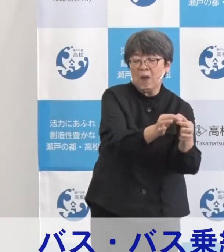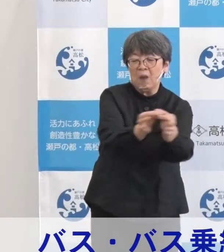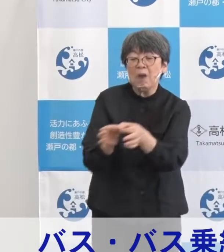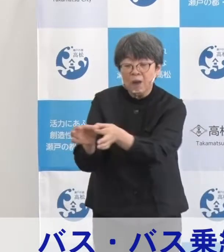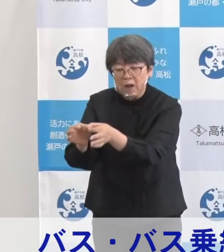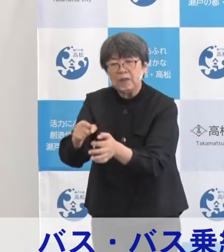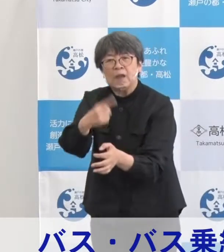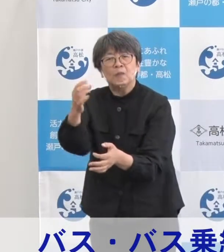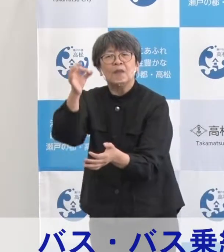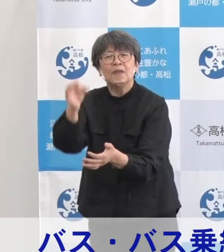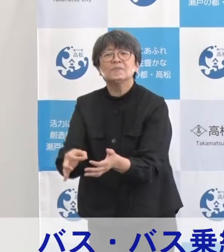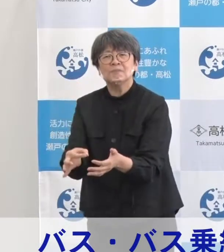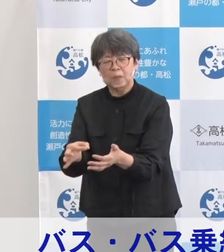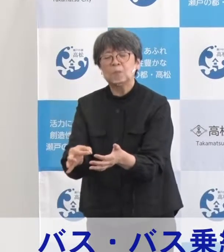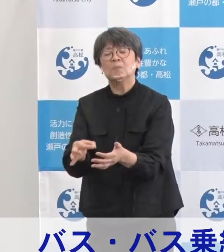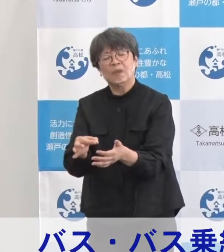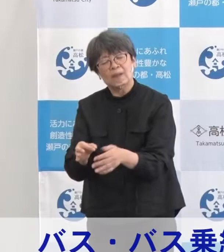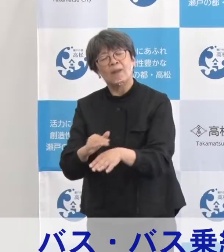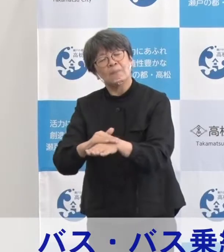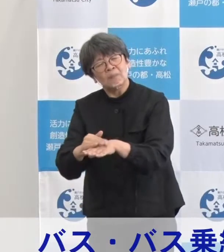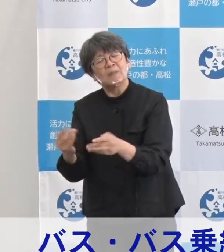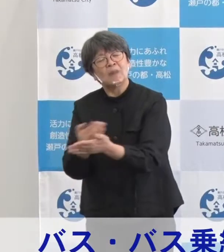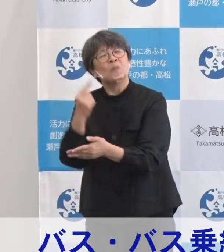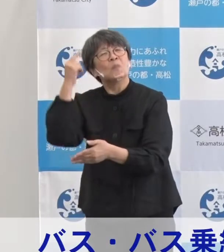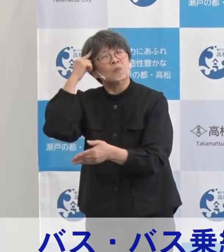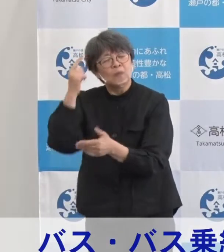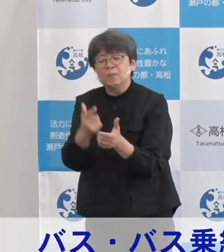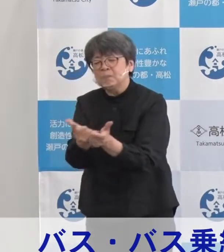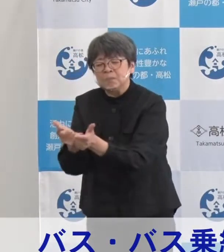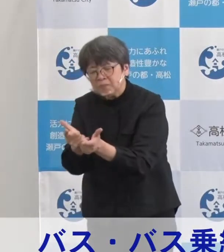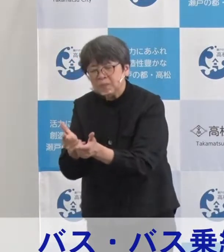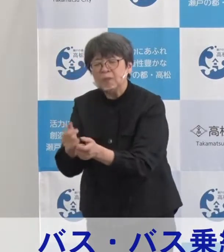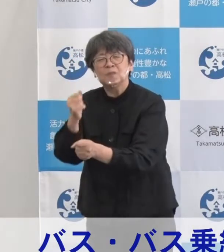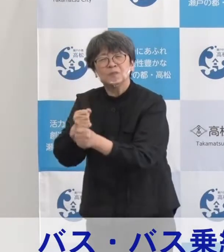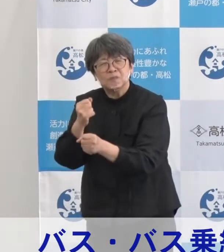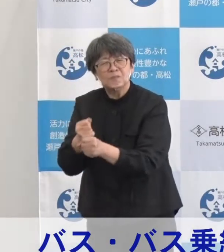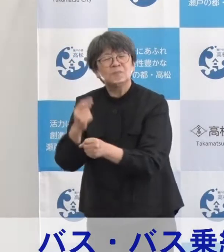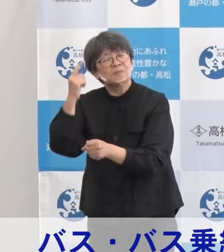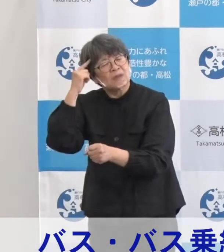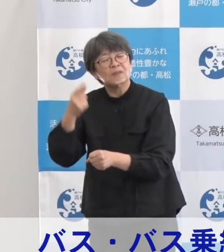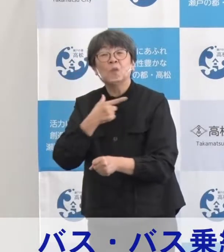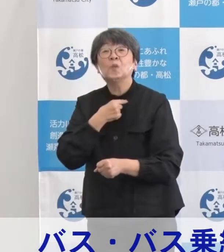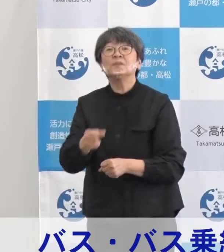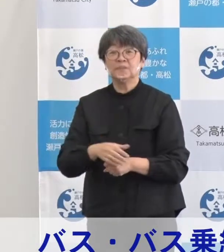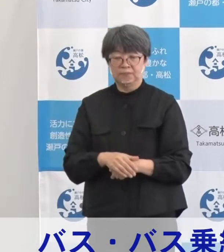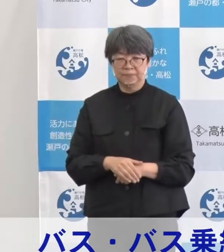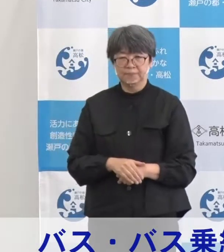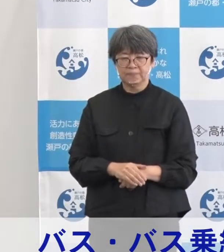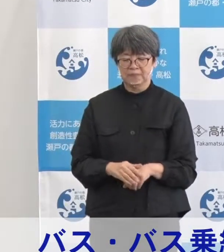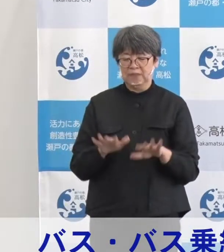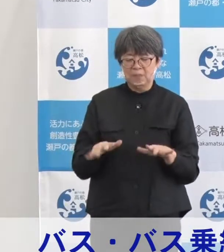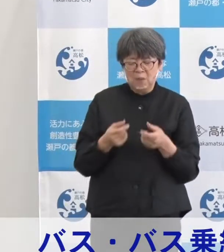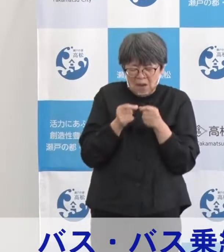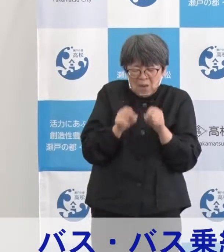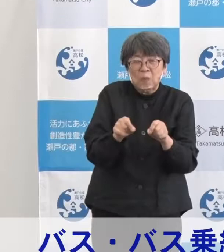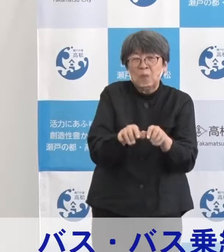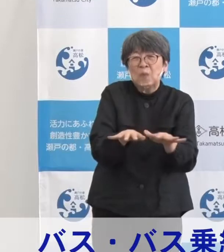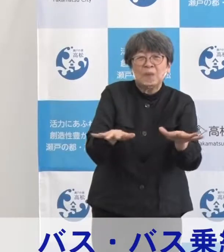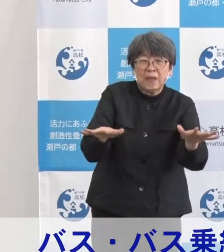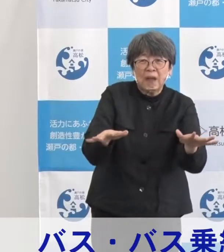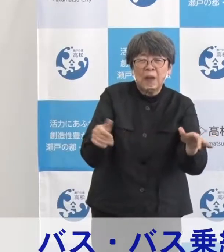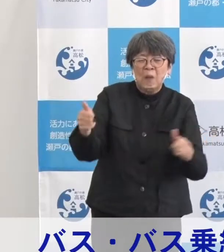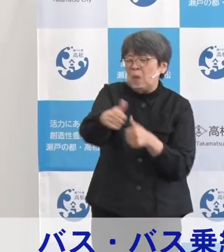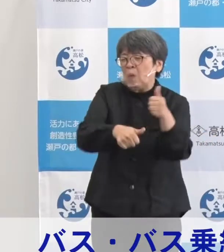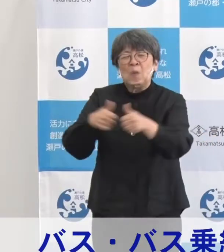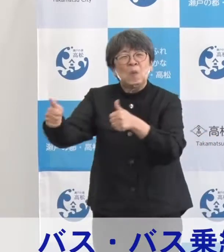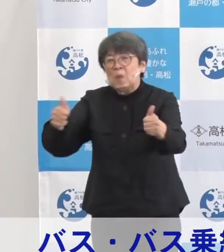なればと言うふうにも思っておるところでございます現在はこの中におきまして人の移動がかなり